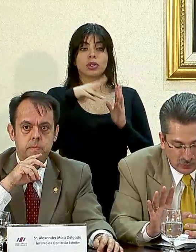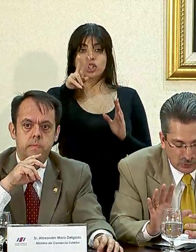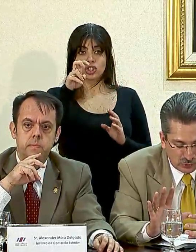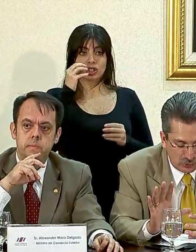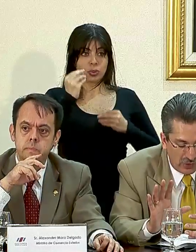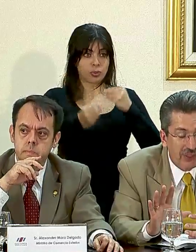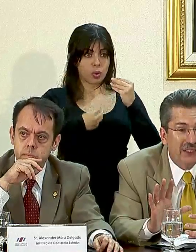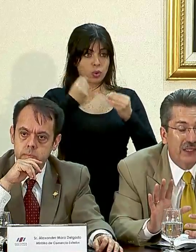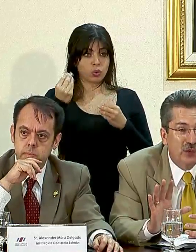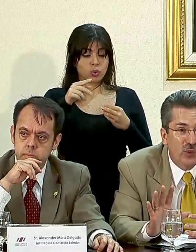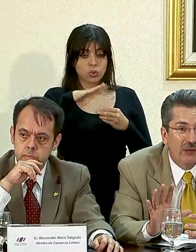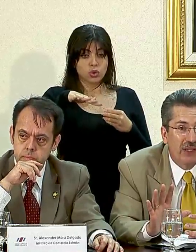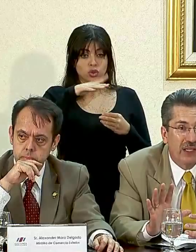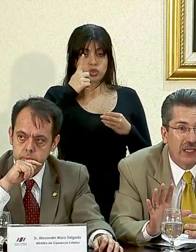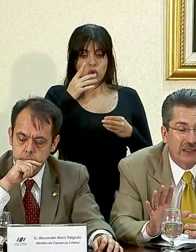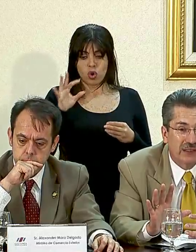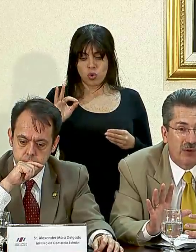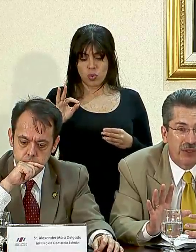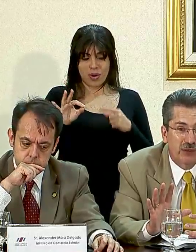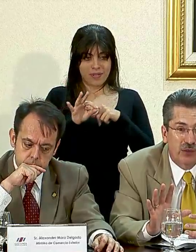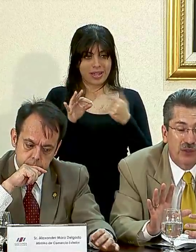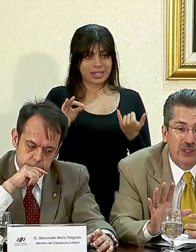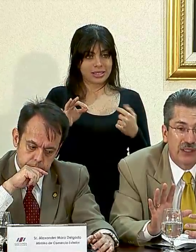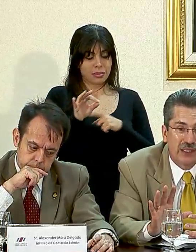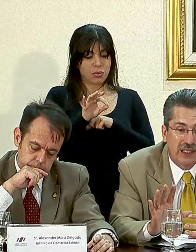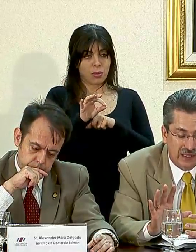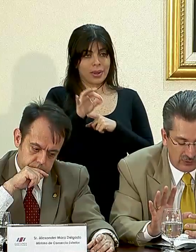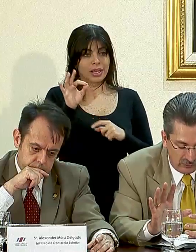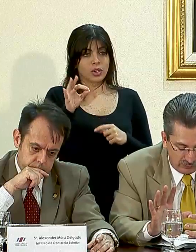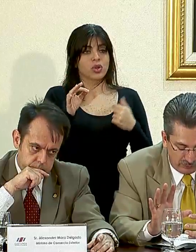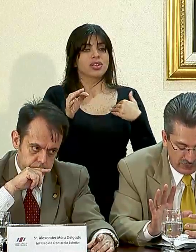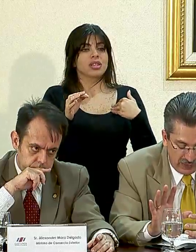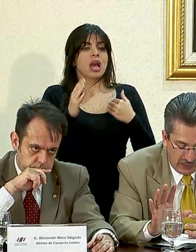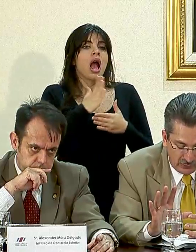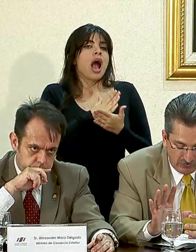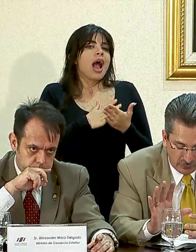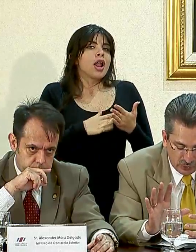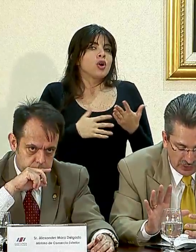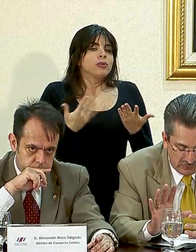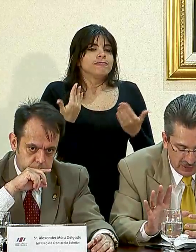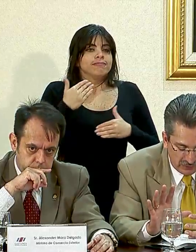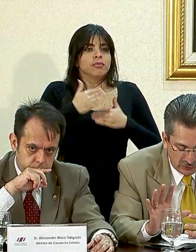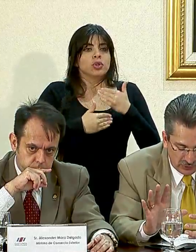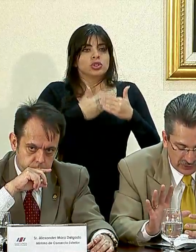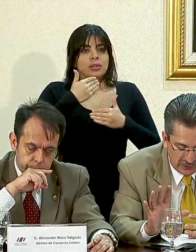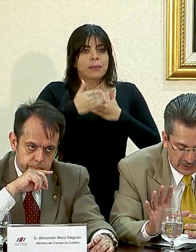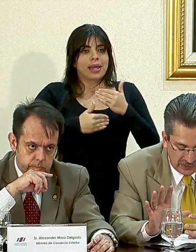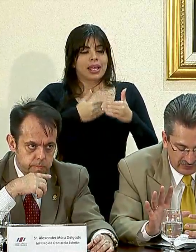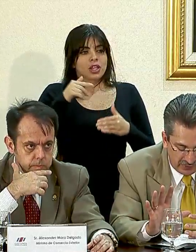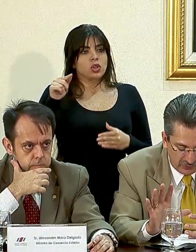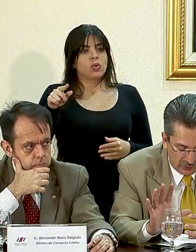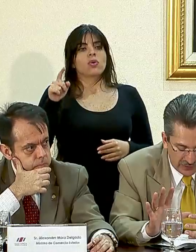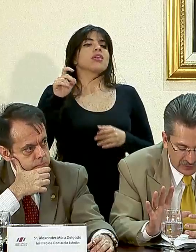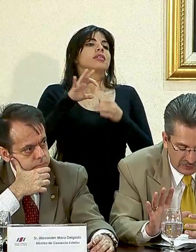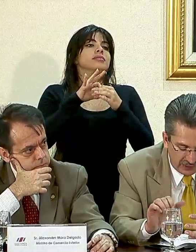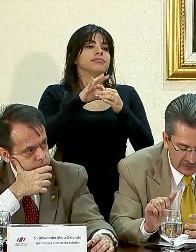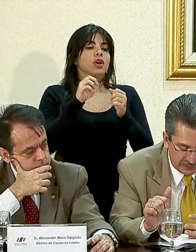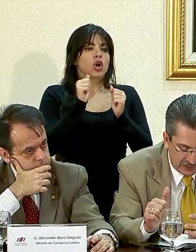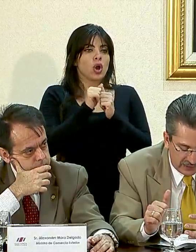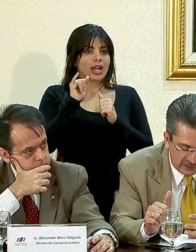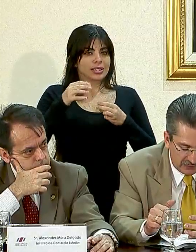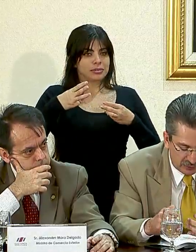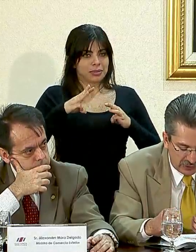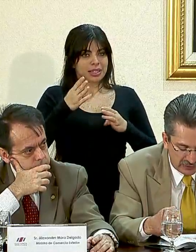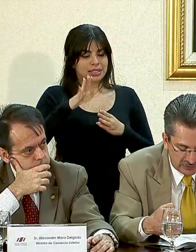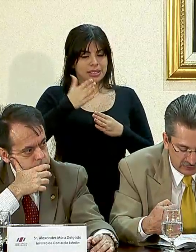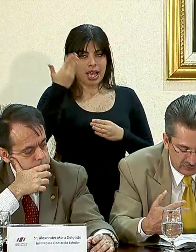4.200 productos, solamente 9 en este momento tienen algún procedimiento que tienen que ver con esas medidas